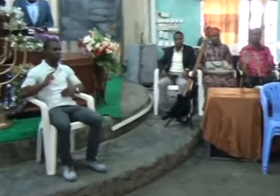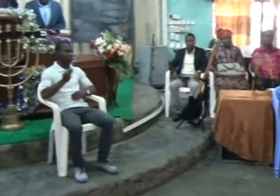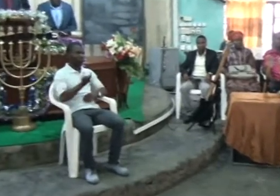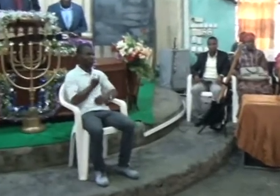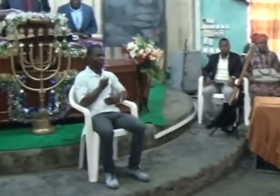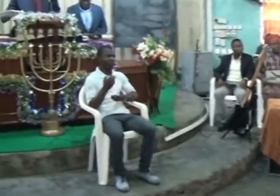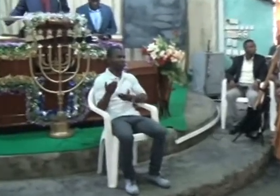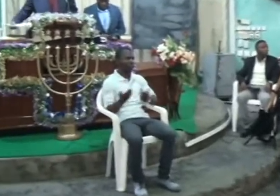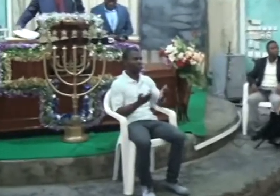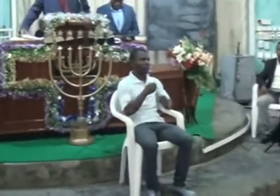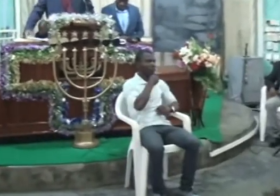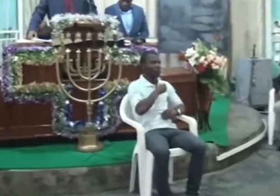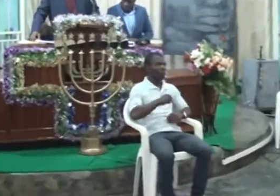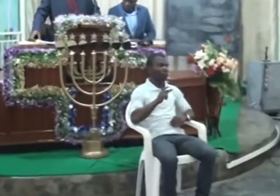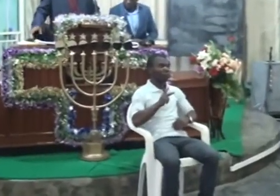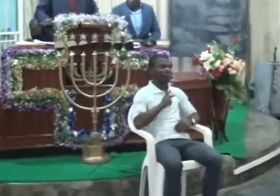nous accueillons l'ancien Kaloba.